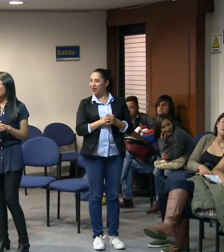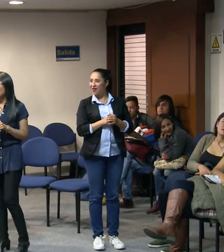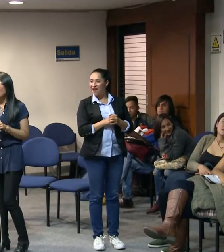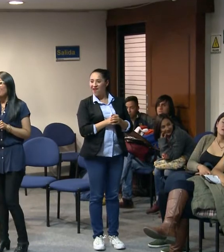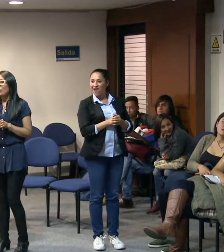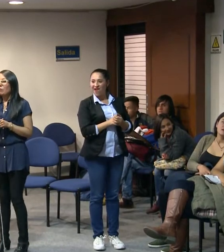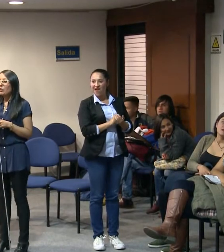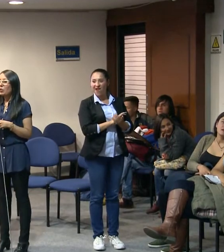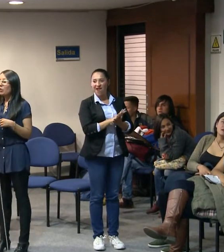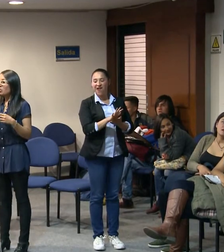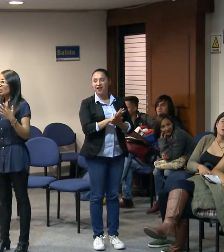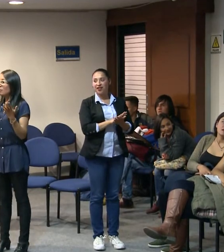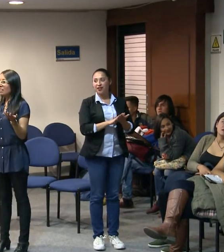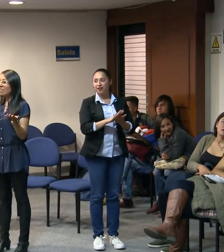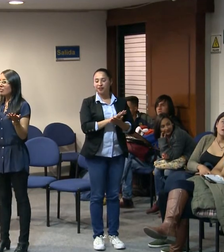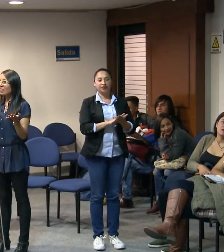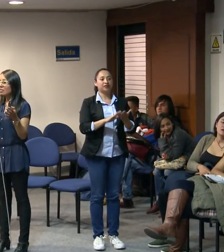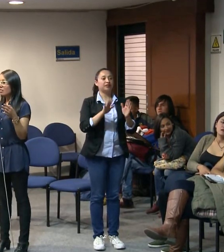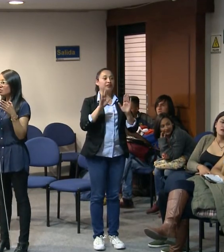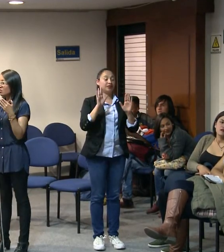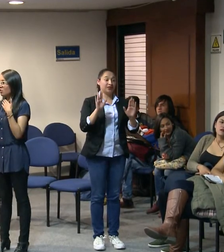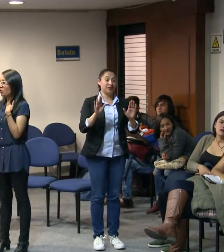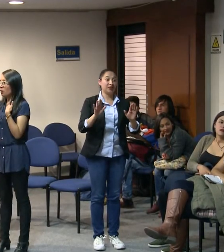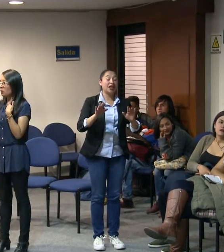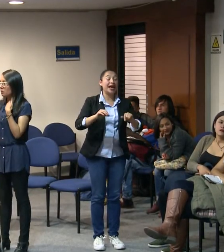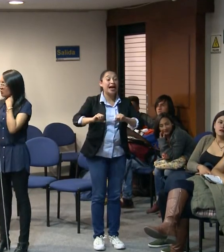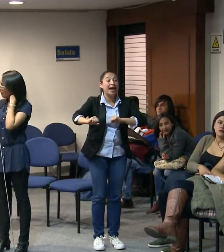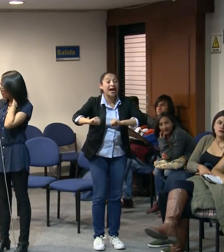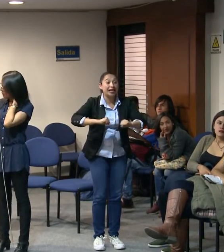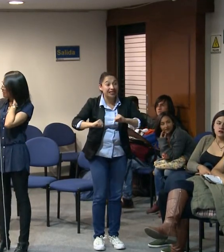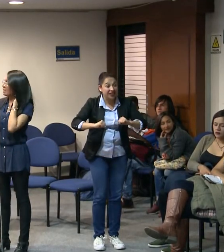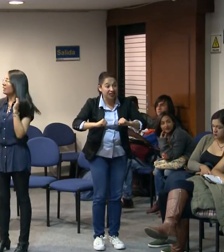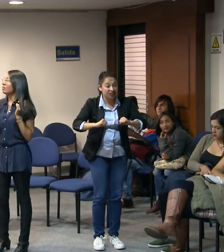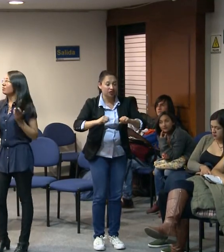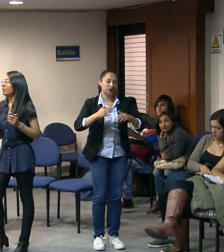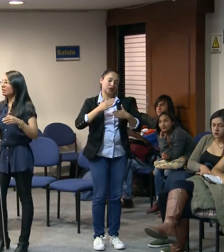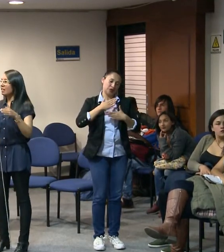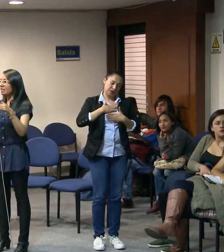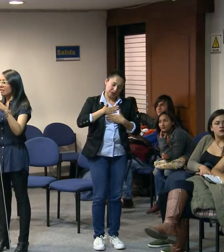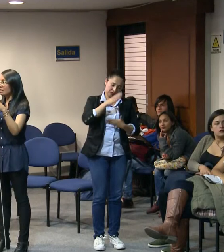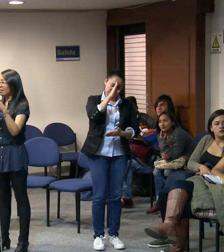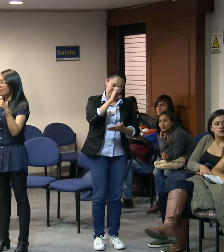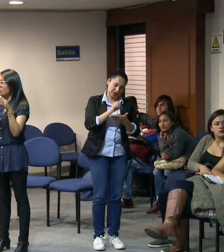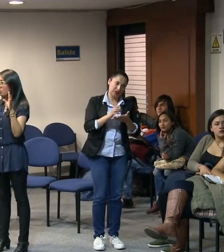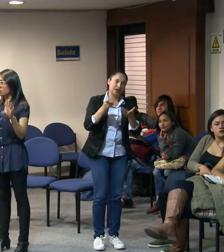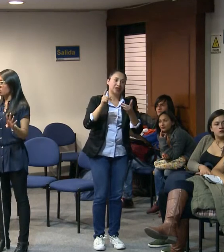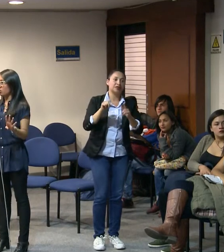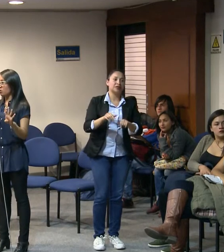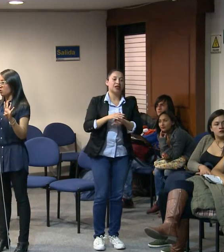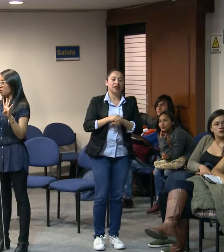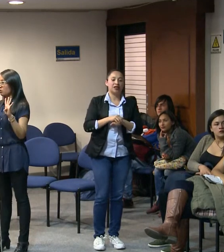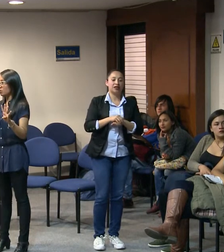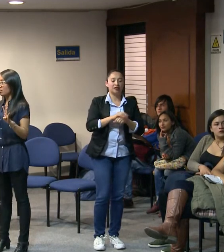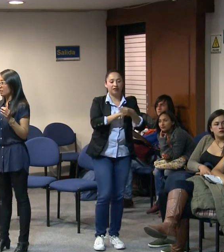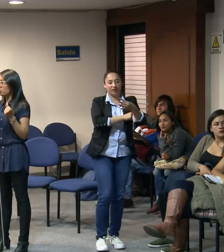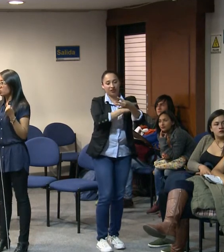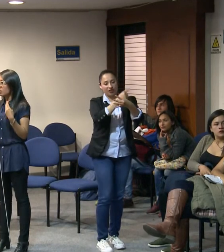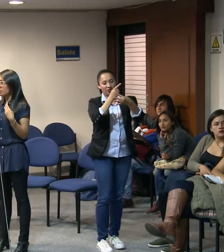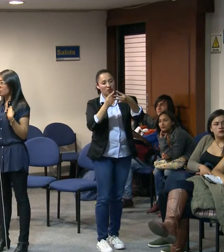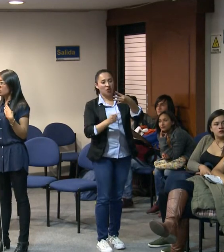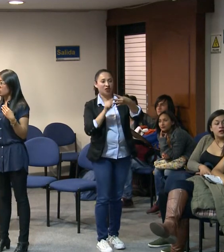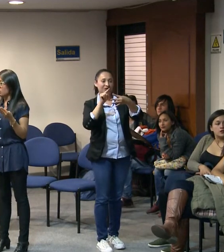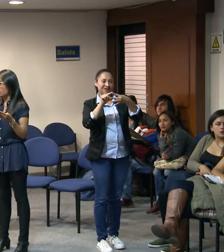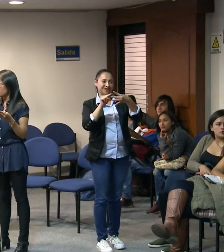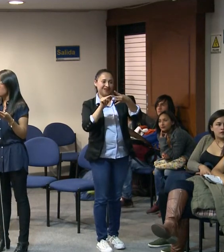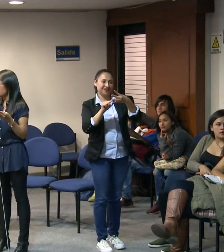de hecho, no solamente con la activación, sino a mi parecer, trasciende las cuatro funciones